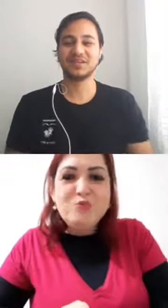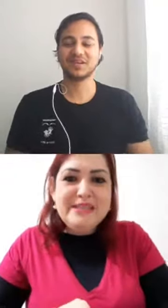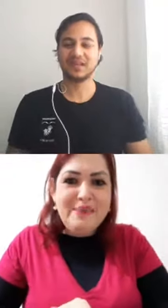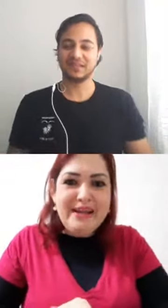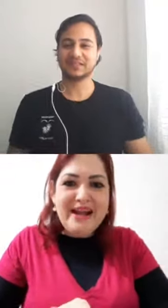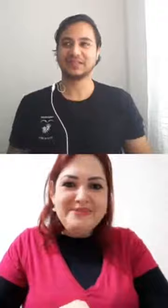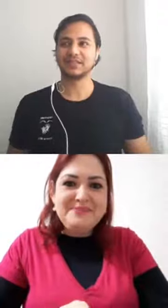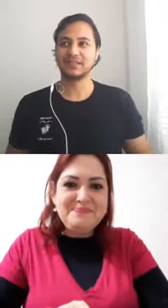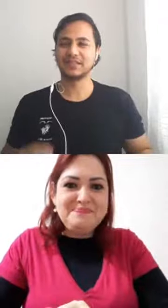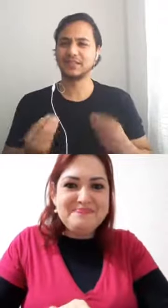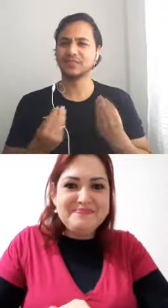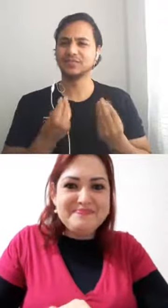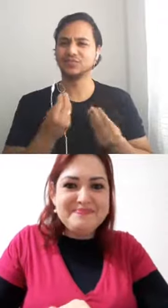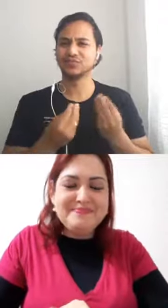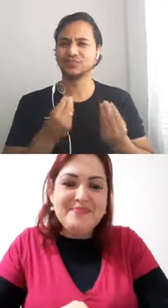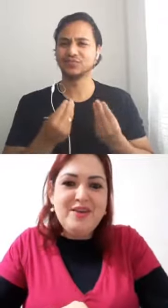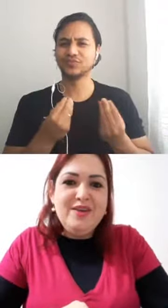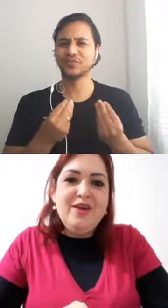como separar?